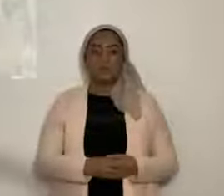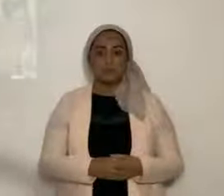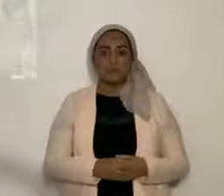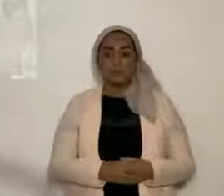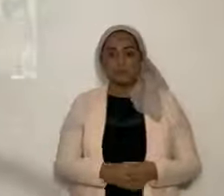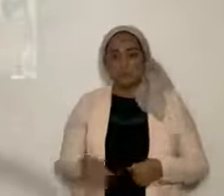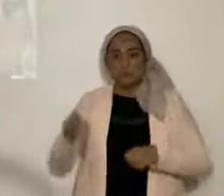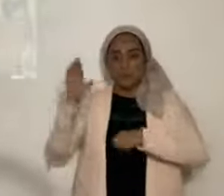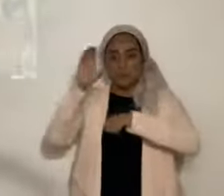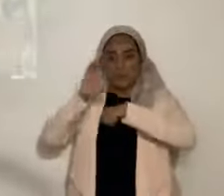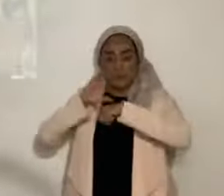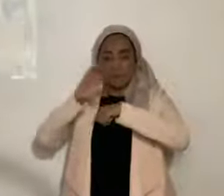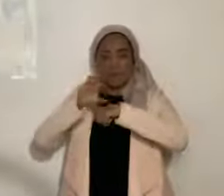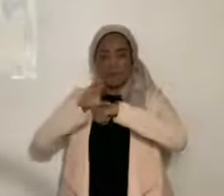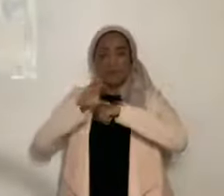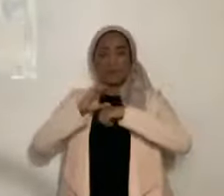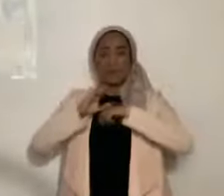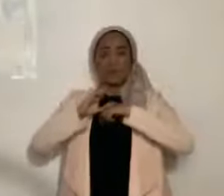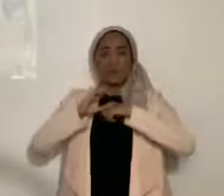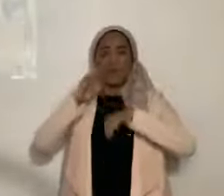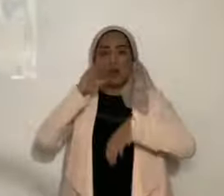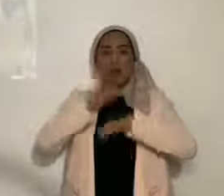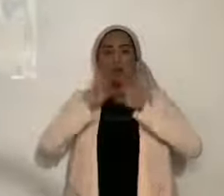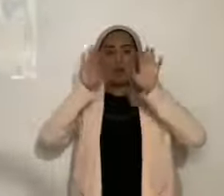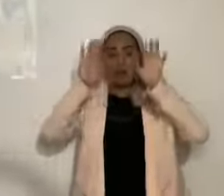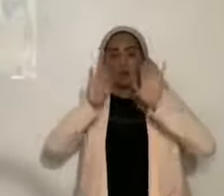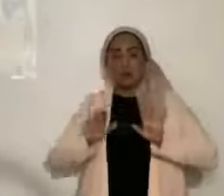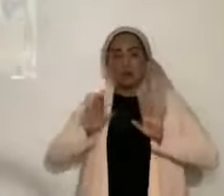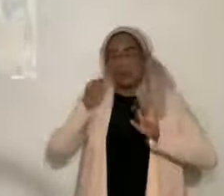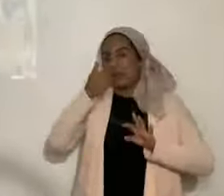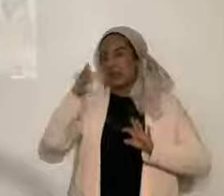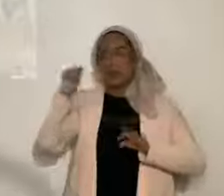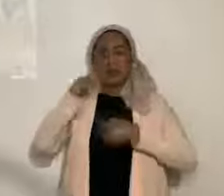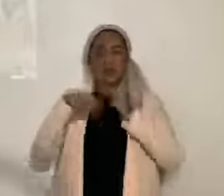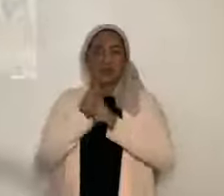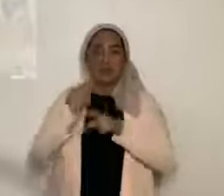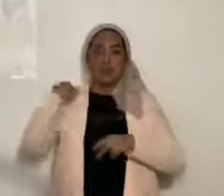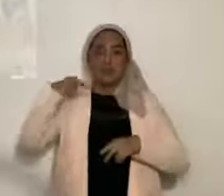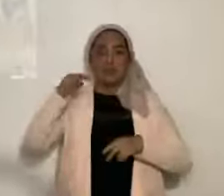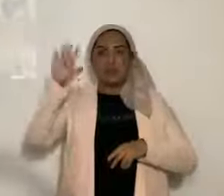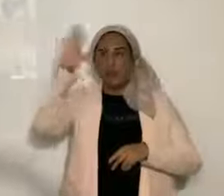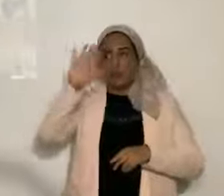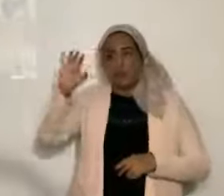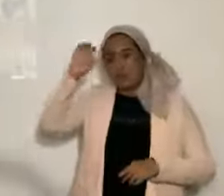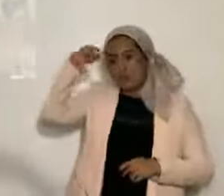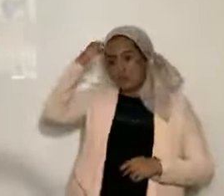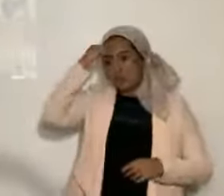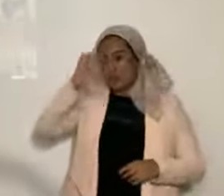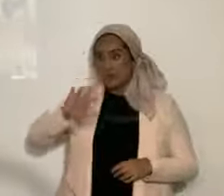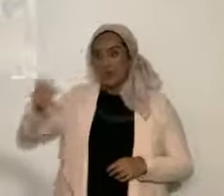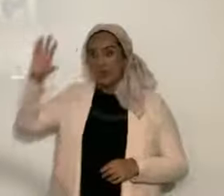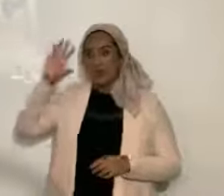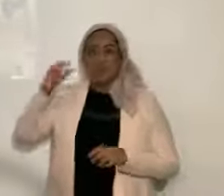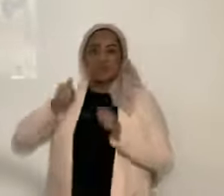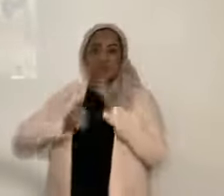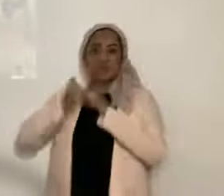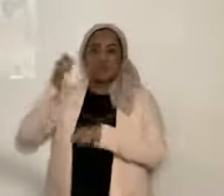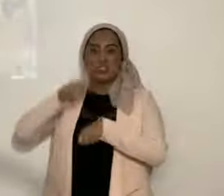Las iglesias, los domingos de cualquier denominación, Europa, Países Bajos, están